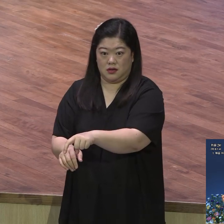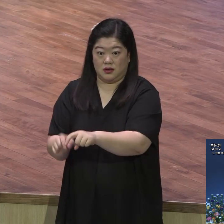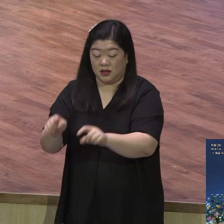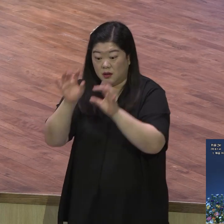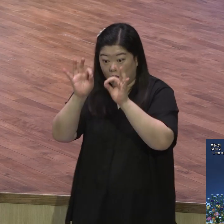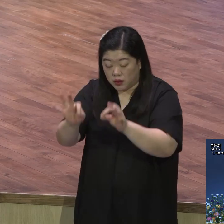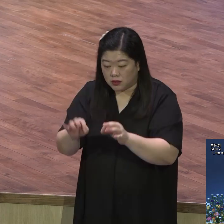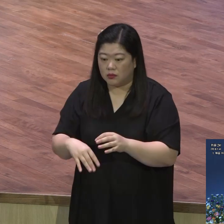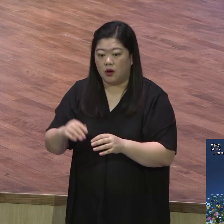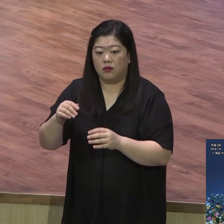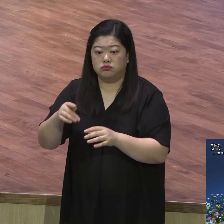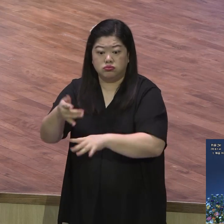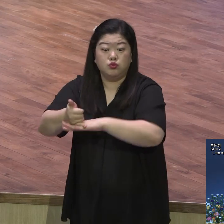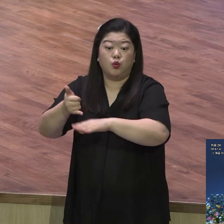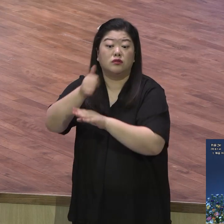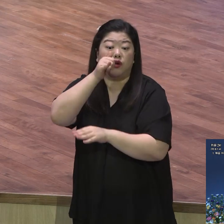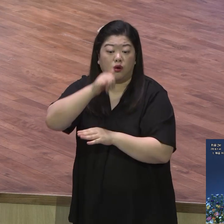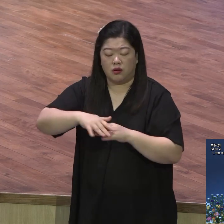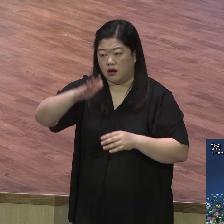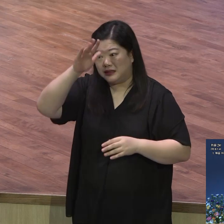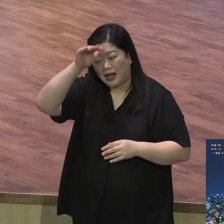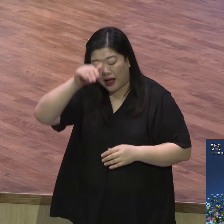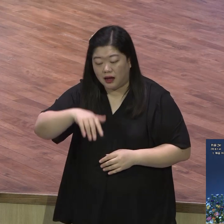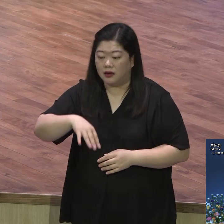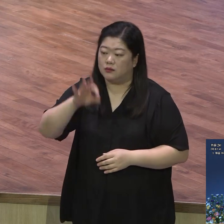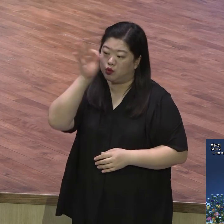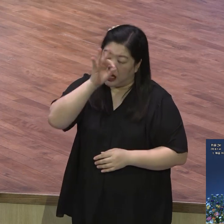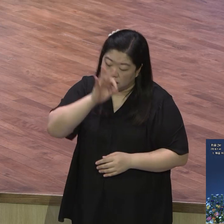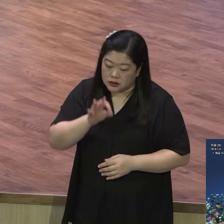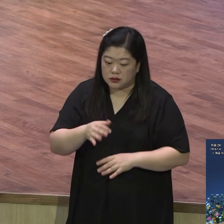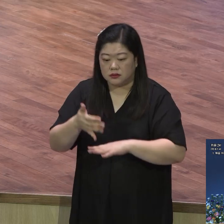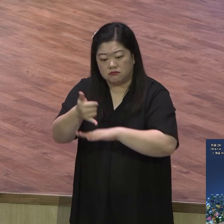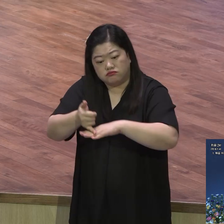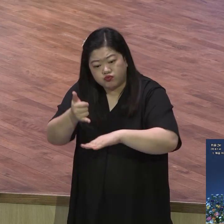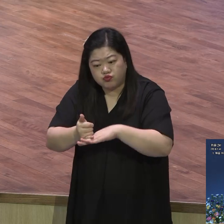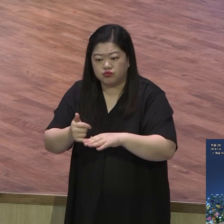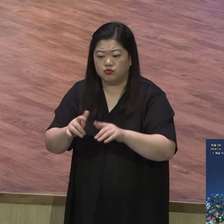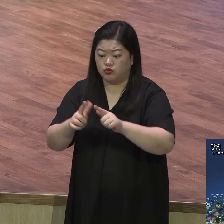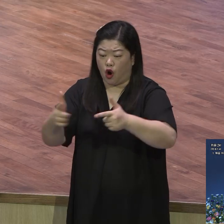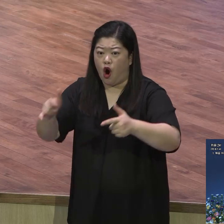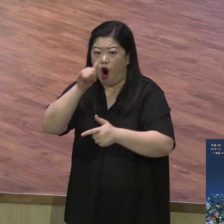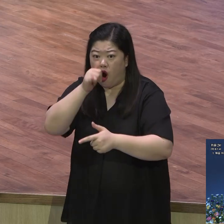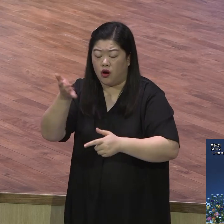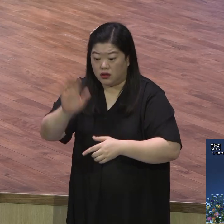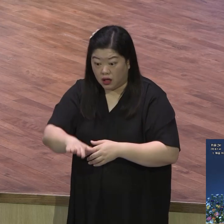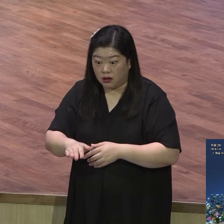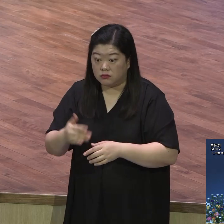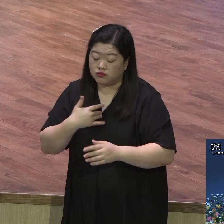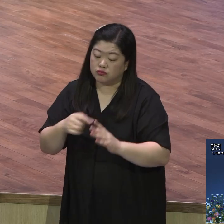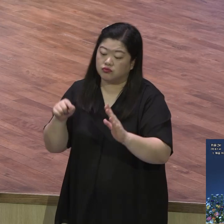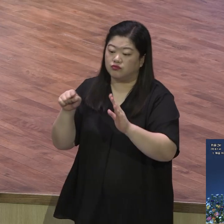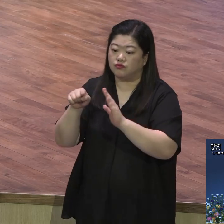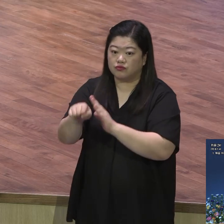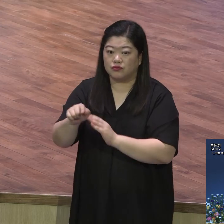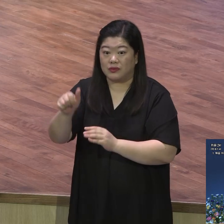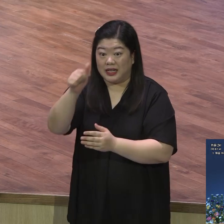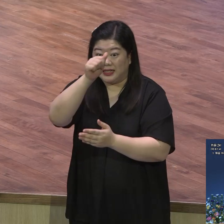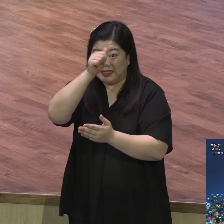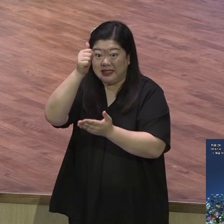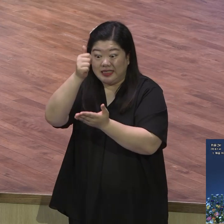키우고 닭도 키우고 짐승도 키우고 그렇게 사는데 나환자에게 인사를 갔다. 장노인들이 나와서 인사를 하는데